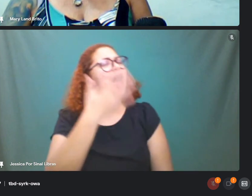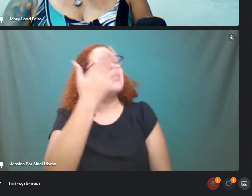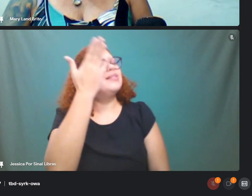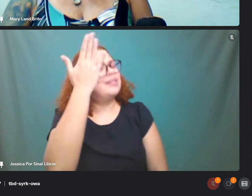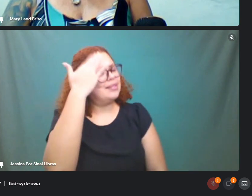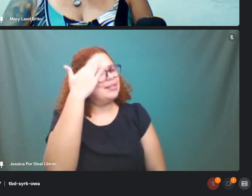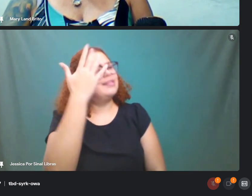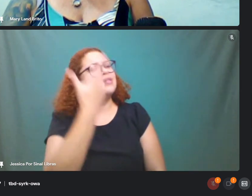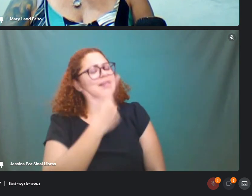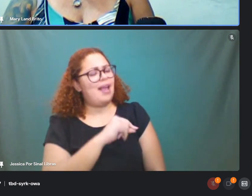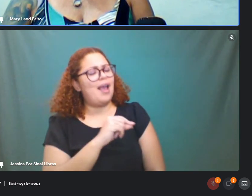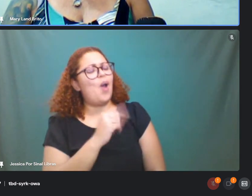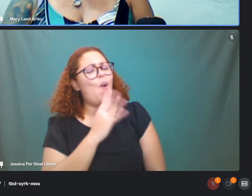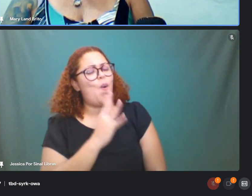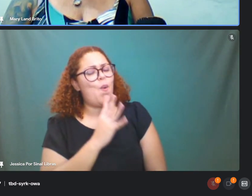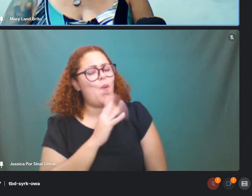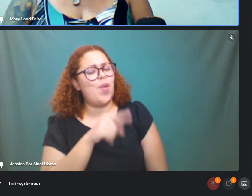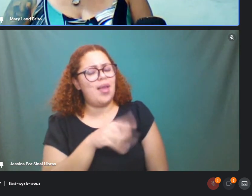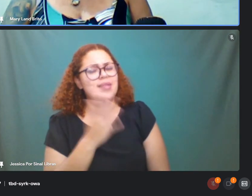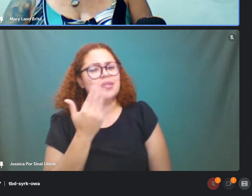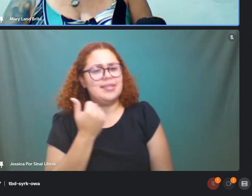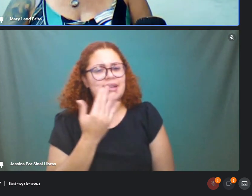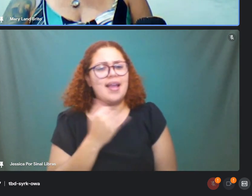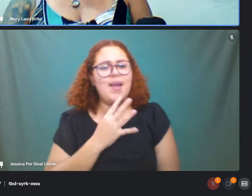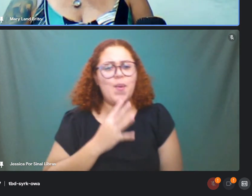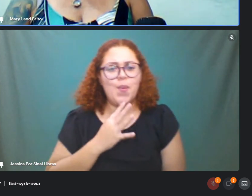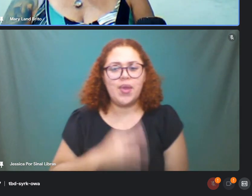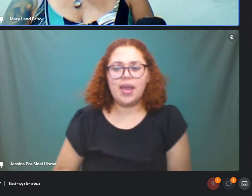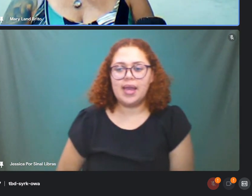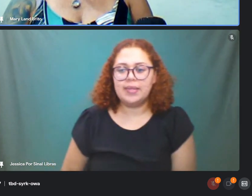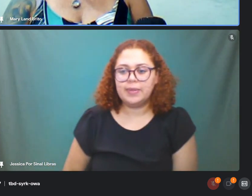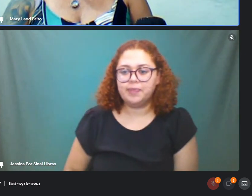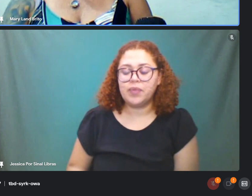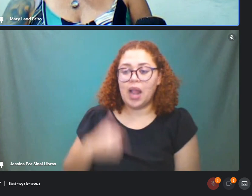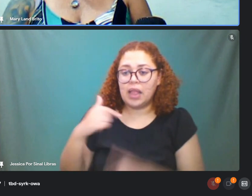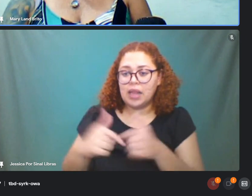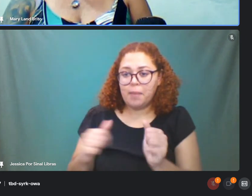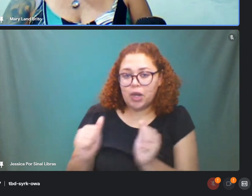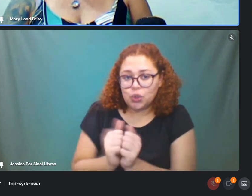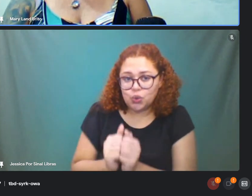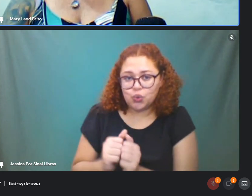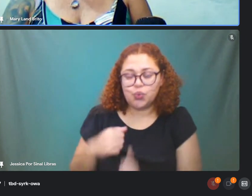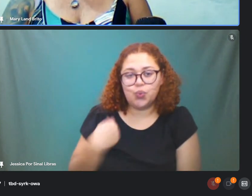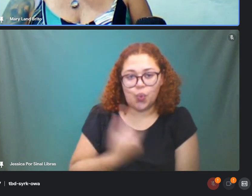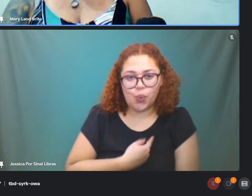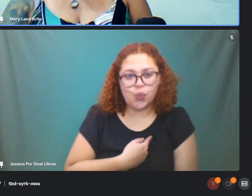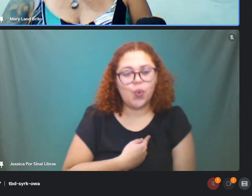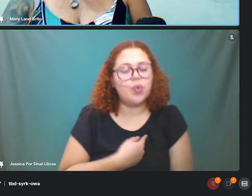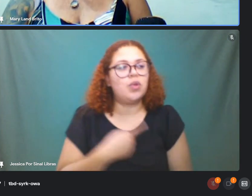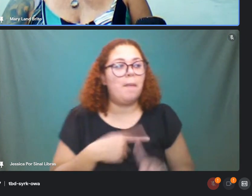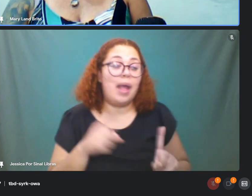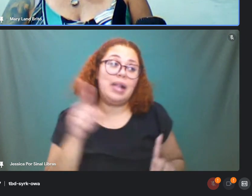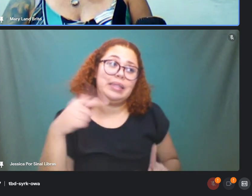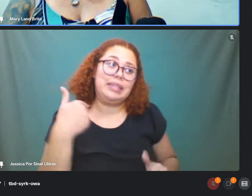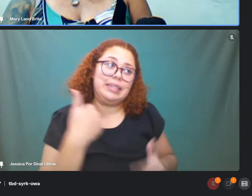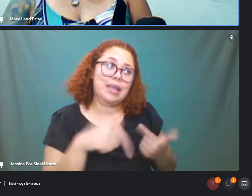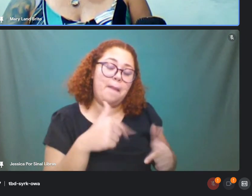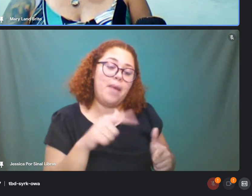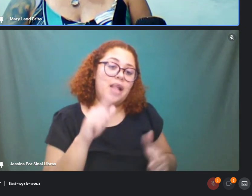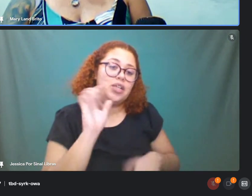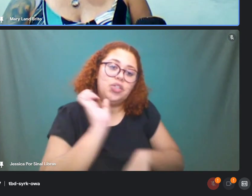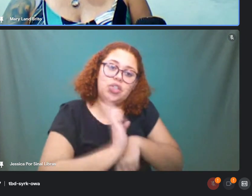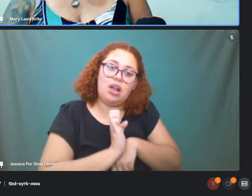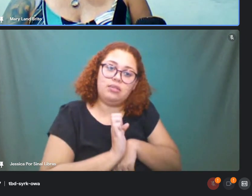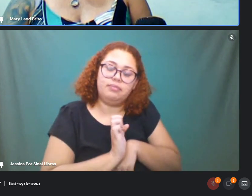Trabalhou com a gente. Sim, sim. Pronto, então aí tem um dos contatos e possibilidade de audiodescrição, tá, gente? E a